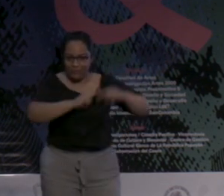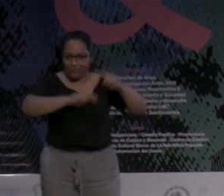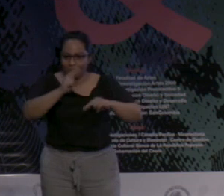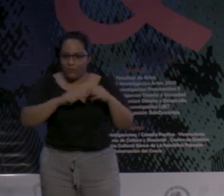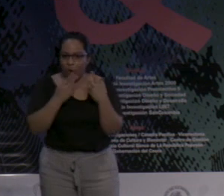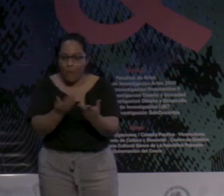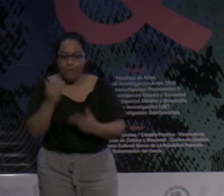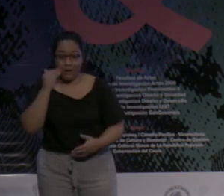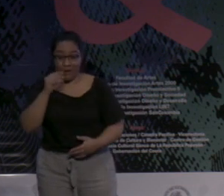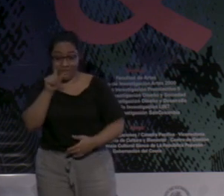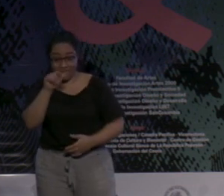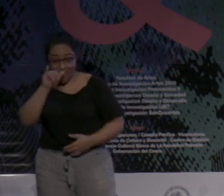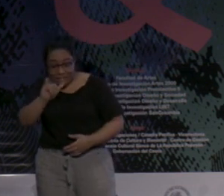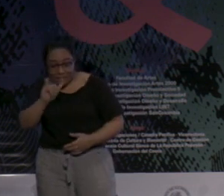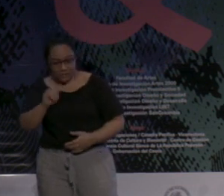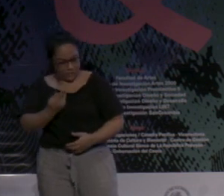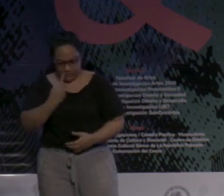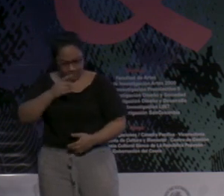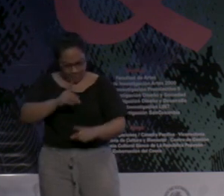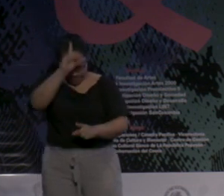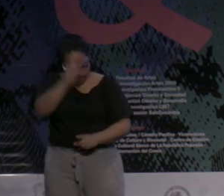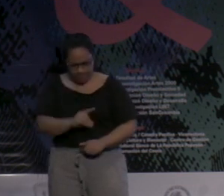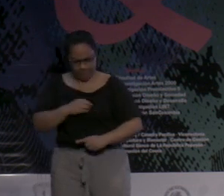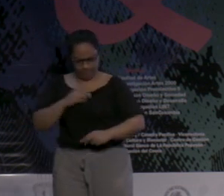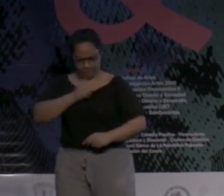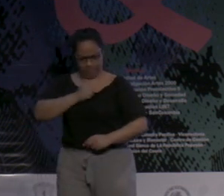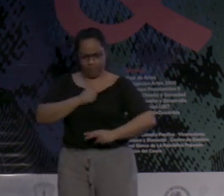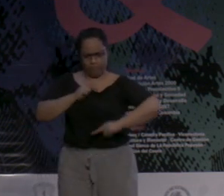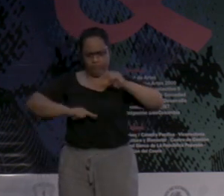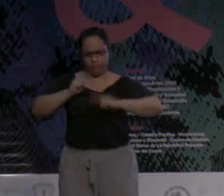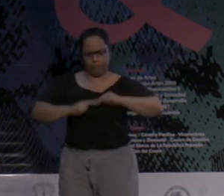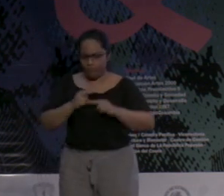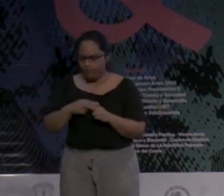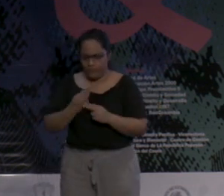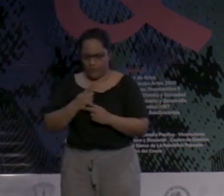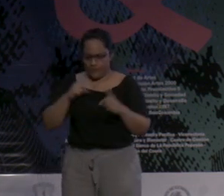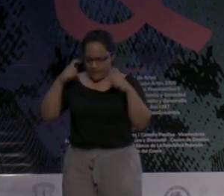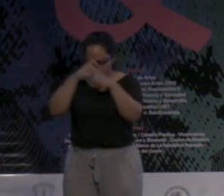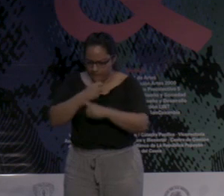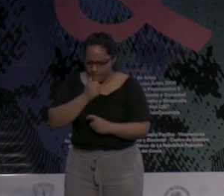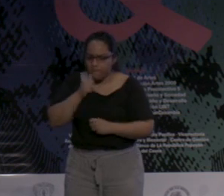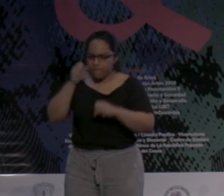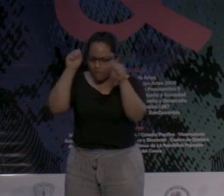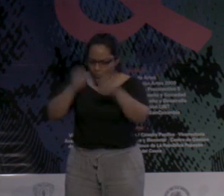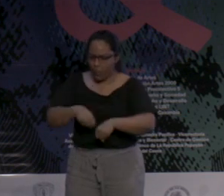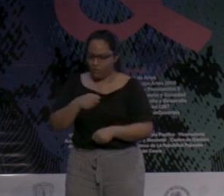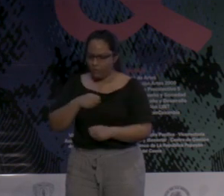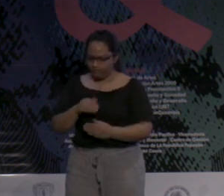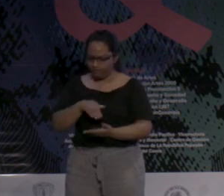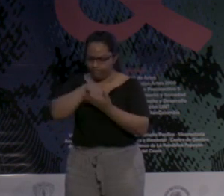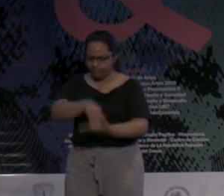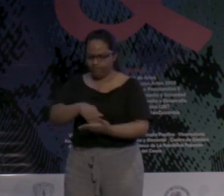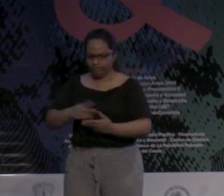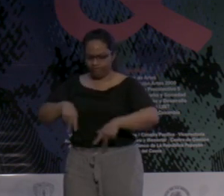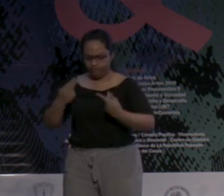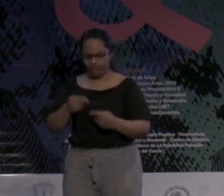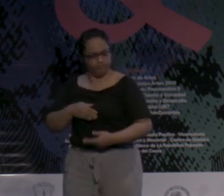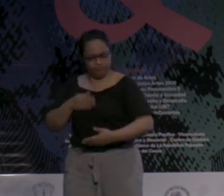que con sus hijos y con sus manos fue demoliendo una casa y construyendo otra. Lo que empieza a mostrarnos también que la fuerza